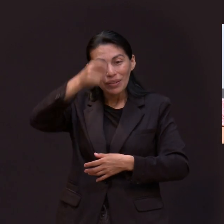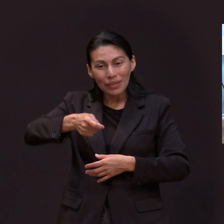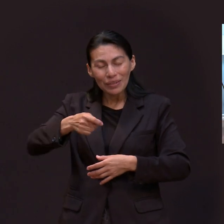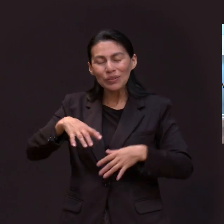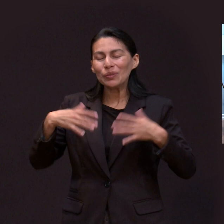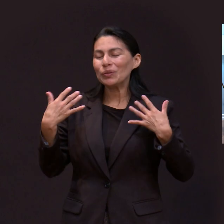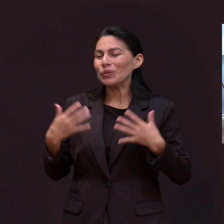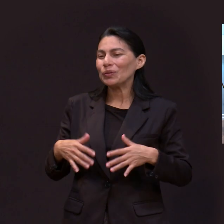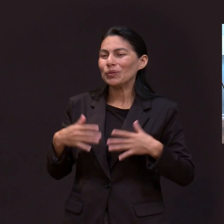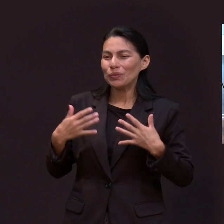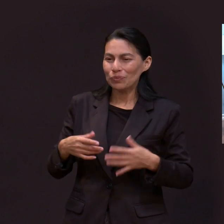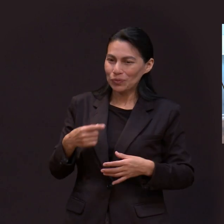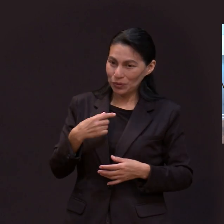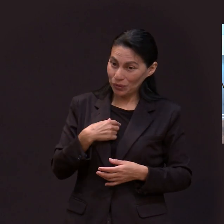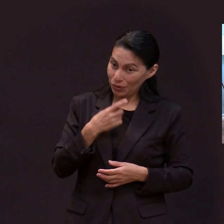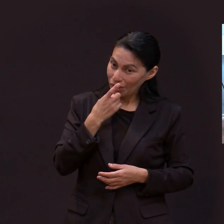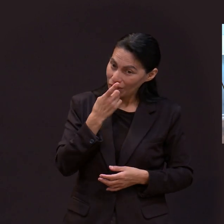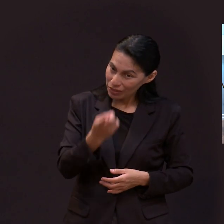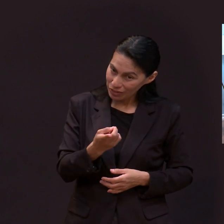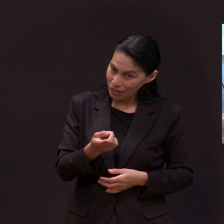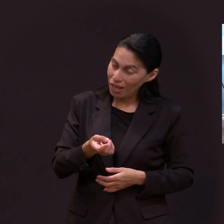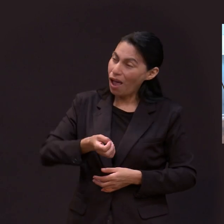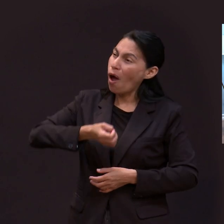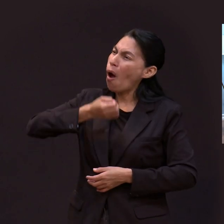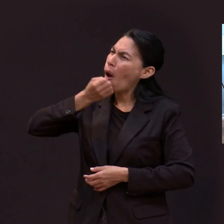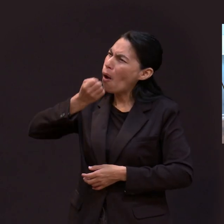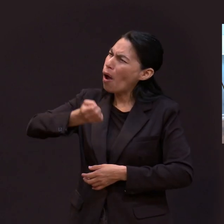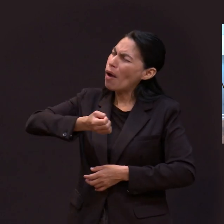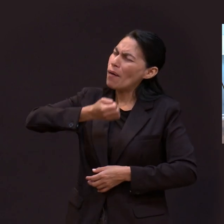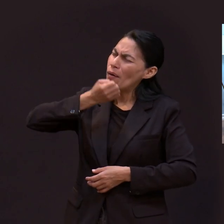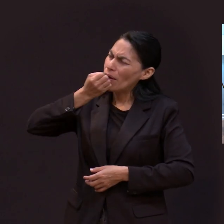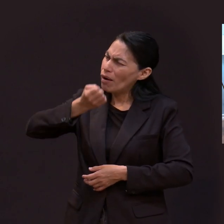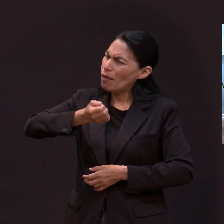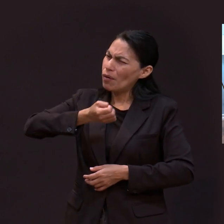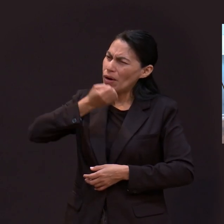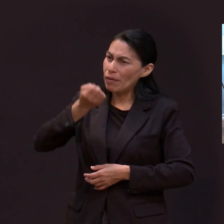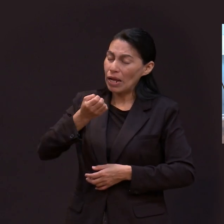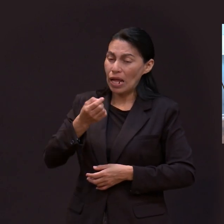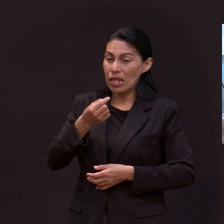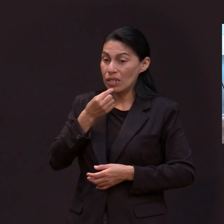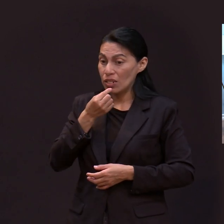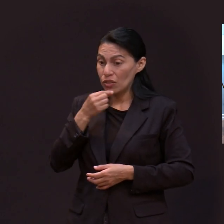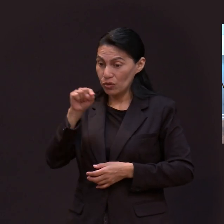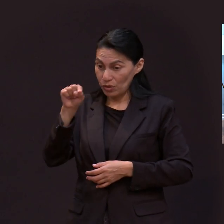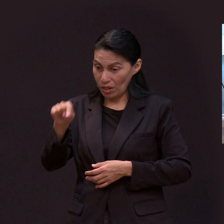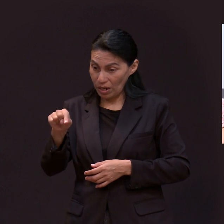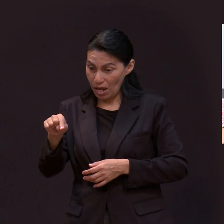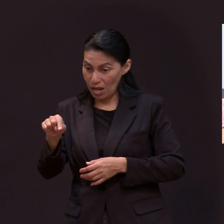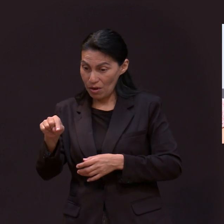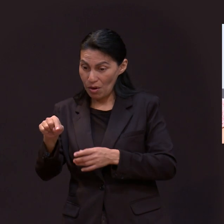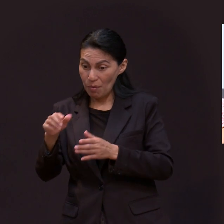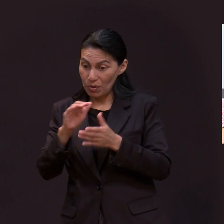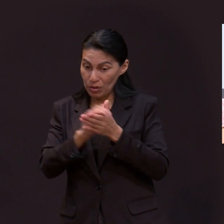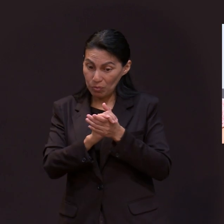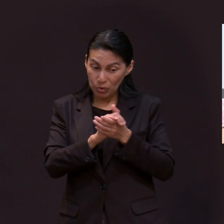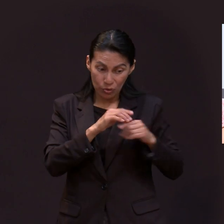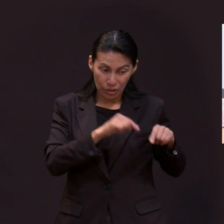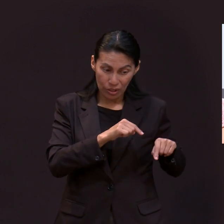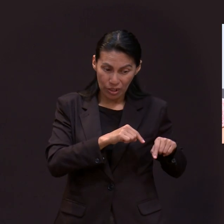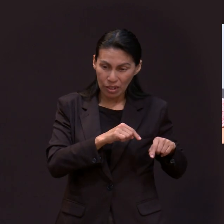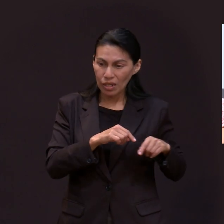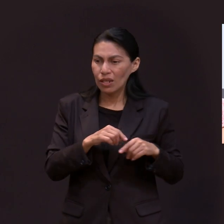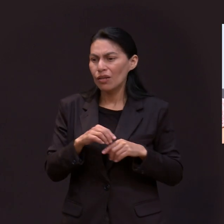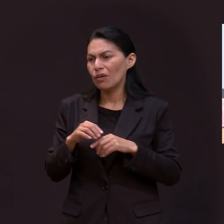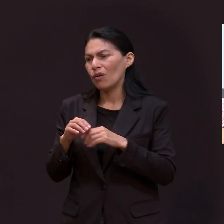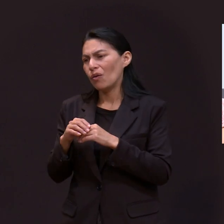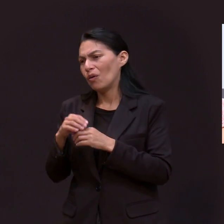de dios bueno aquí también quería decir que yo lloraba mucho cuando yo estaba con los niños allá este lejos de mi esposo yo